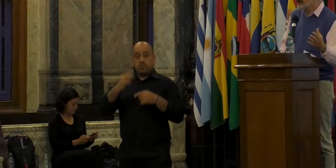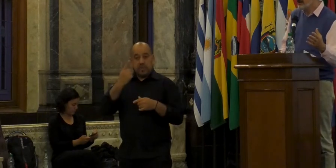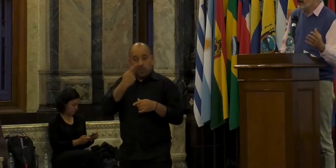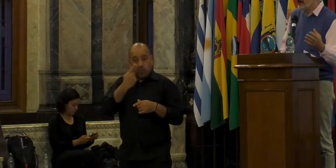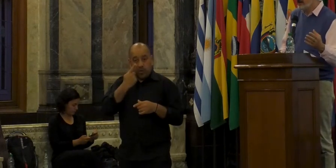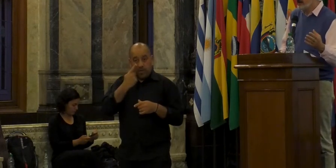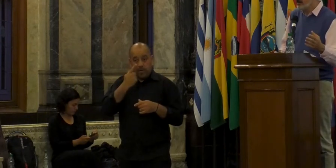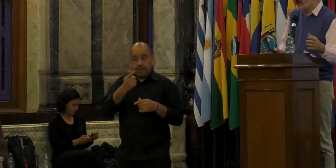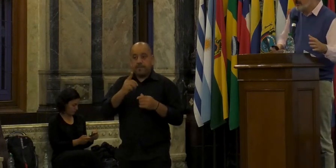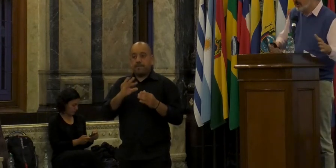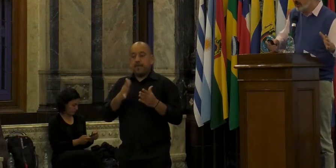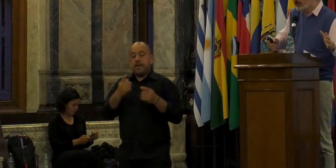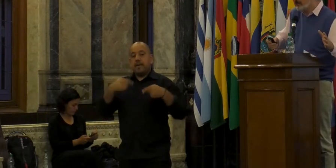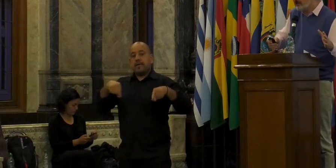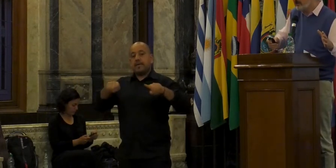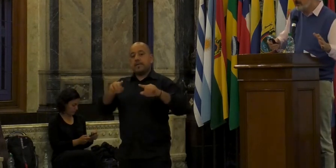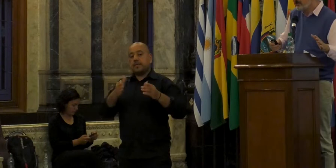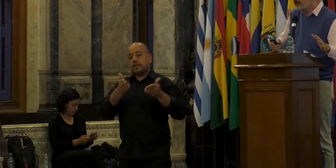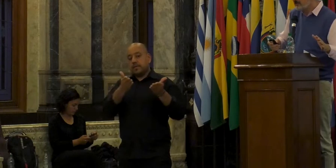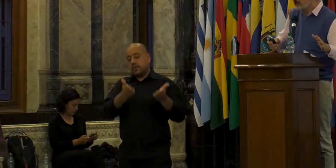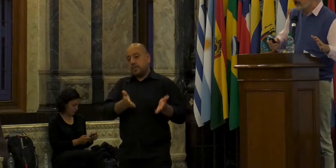experimentales, digamos que es un poco